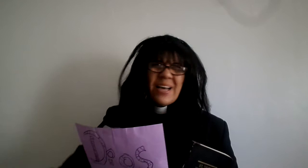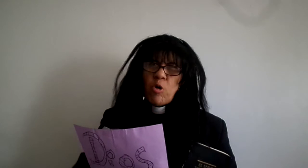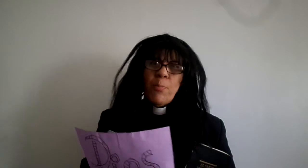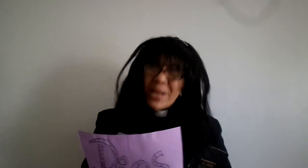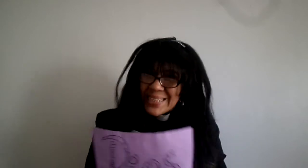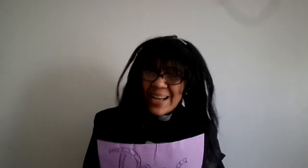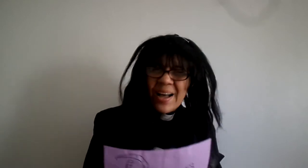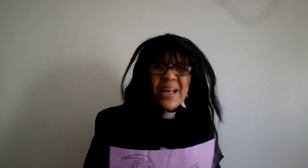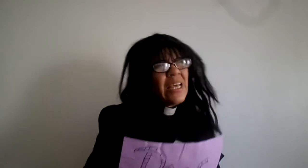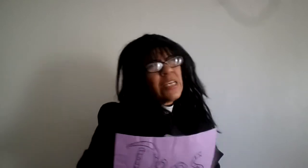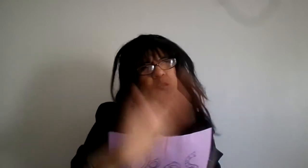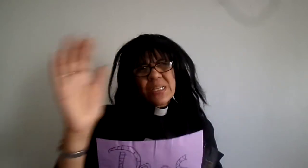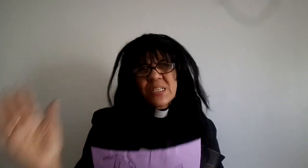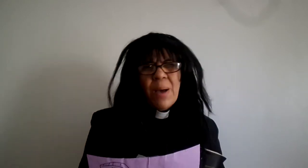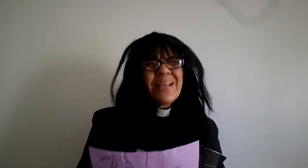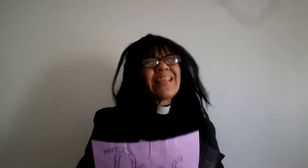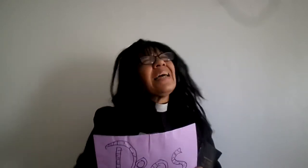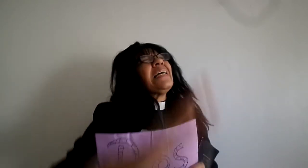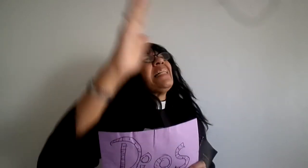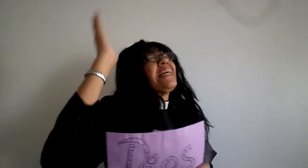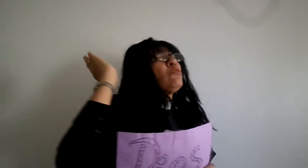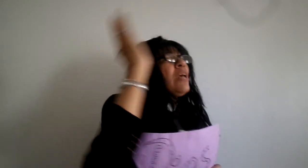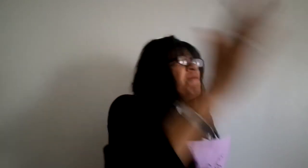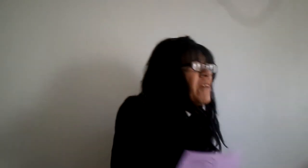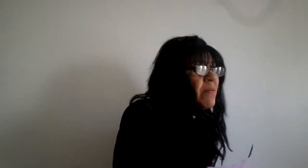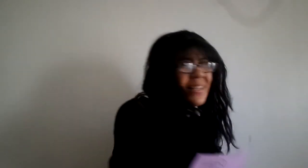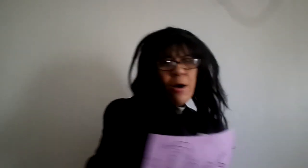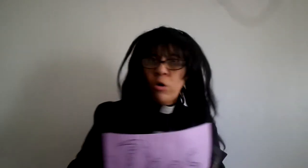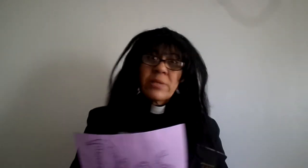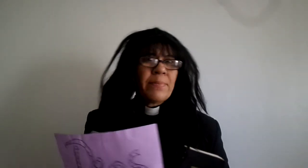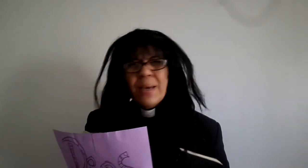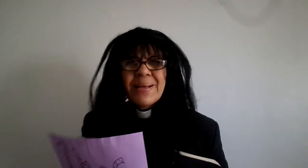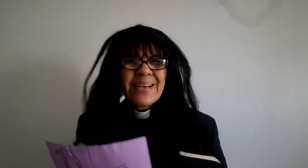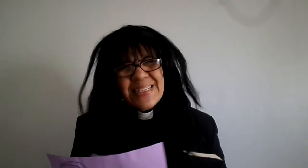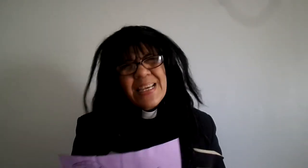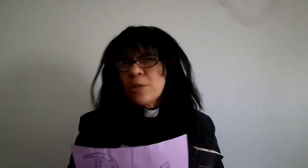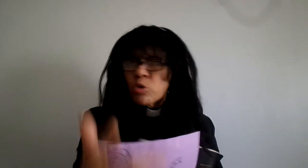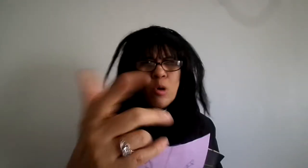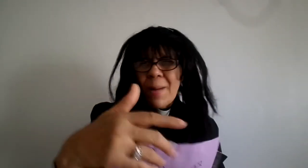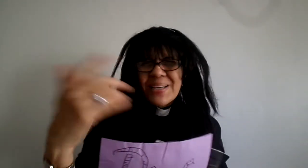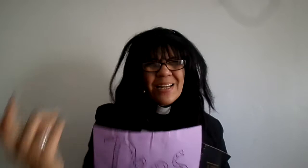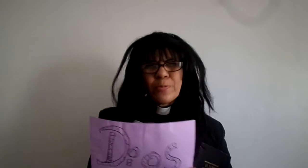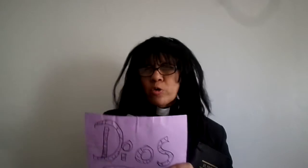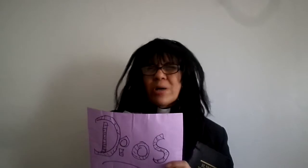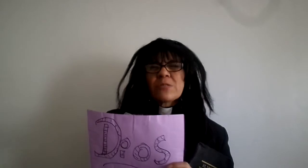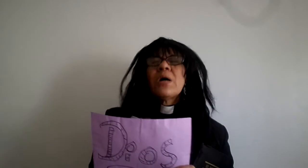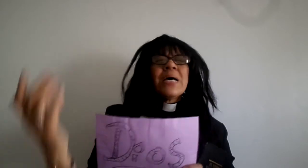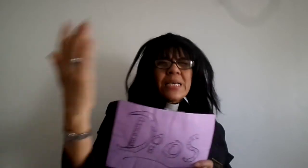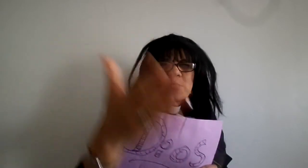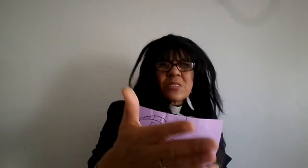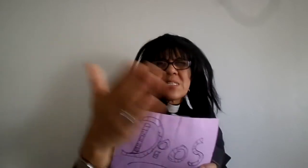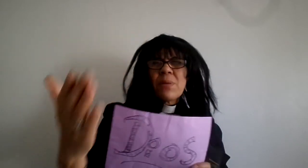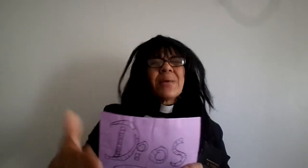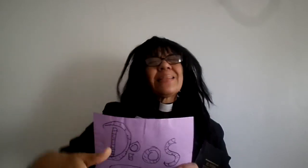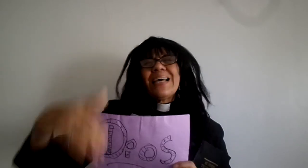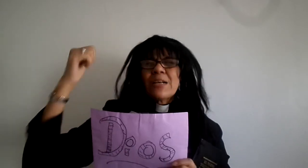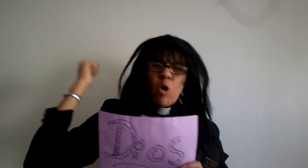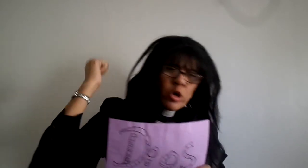completa. Y sucesivamente le dio una enfermedad a Jo también, ¿verdad que sí? Y tú no vas a pasar todo eso. Y sucesivamente él cogió,